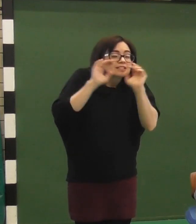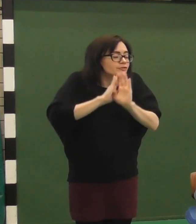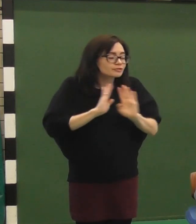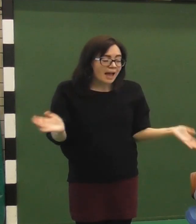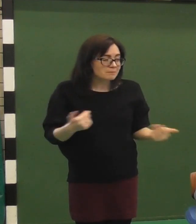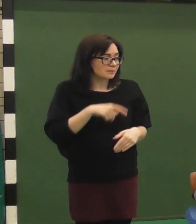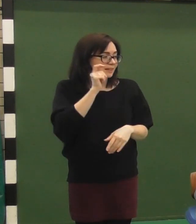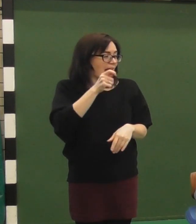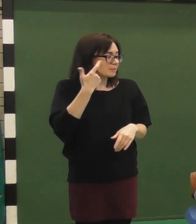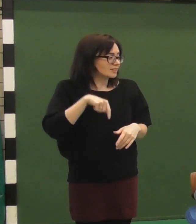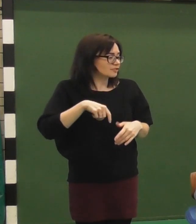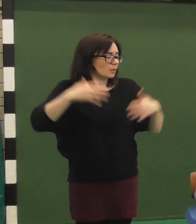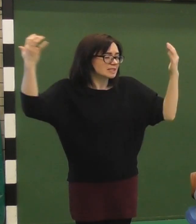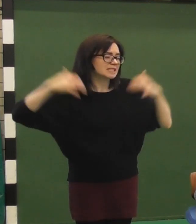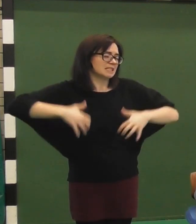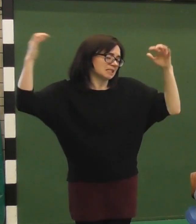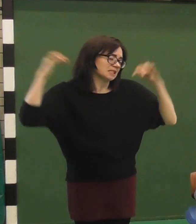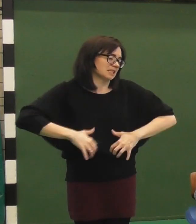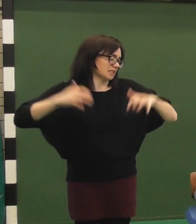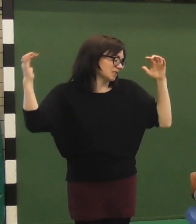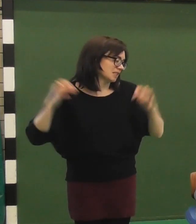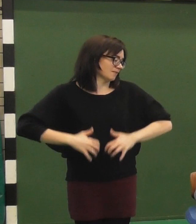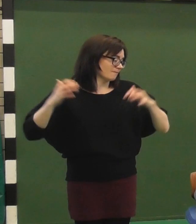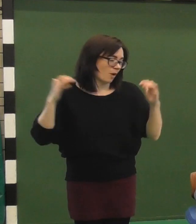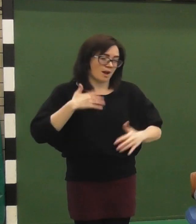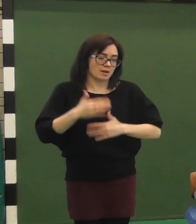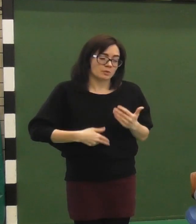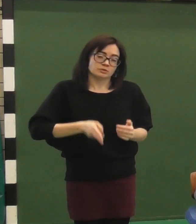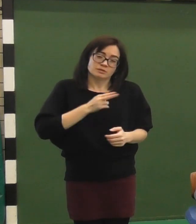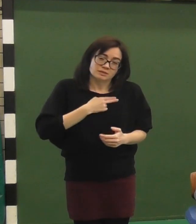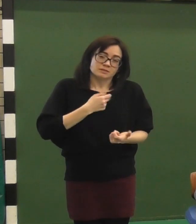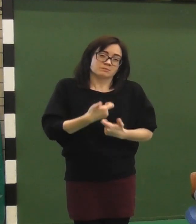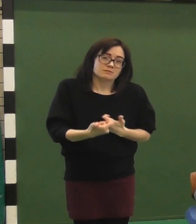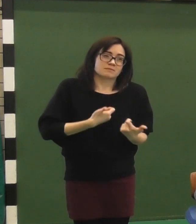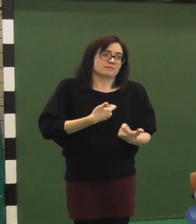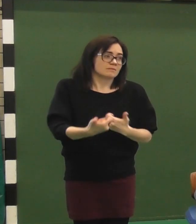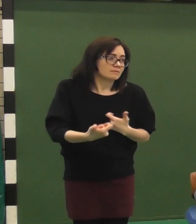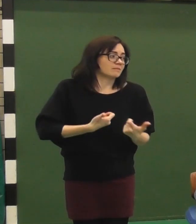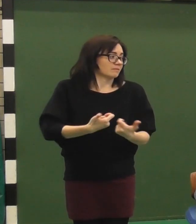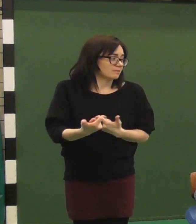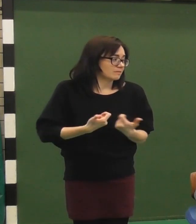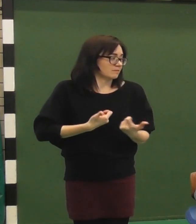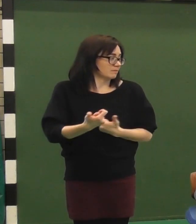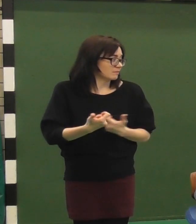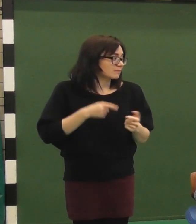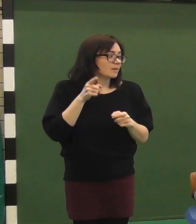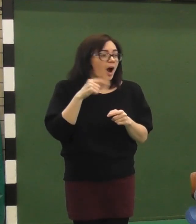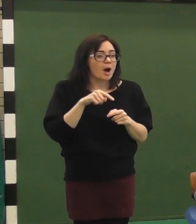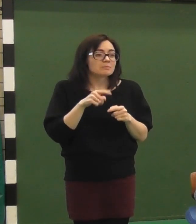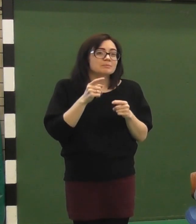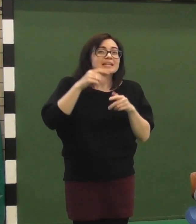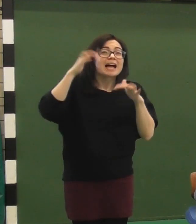volt, állandóan az eső esett, és azt hittük az esővizet, amennyire